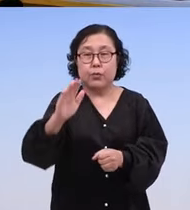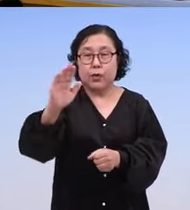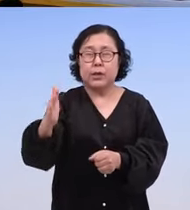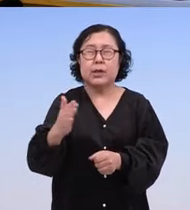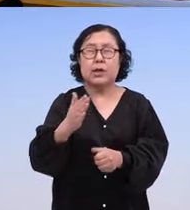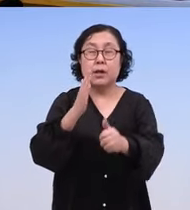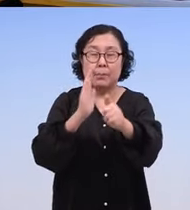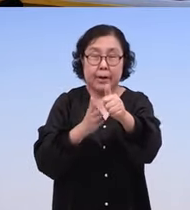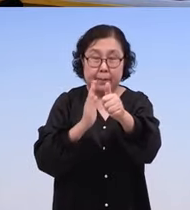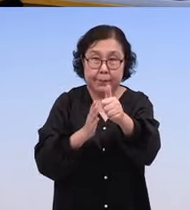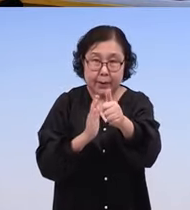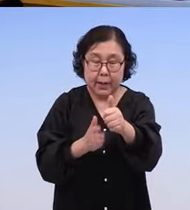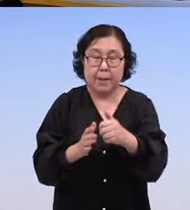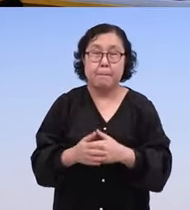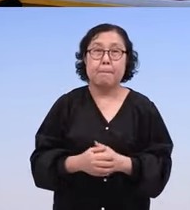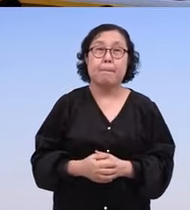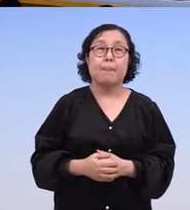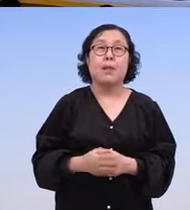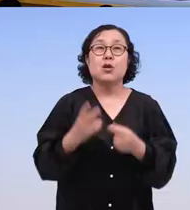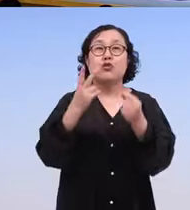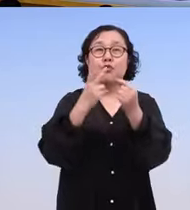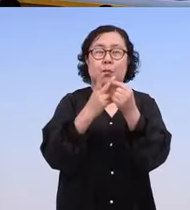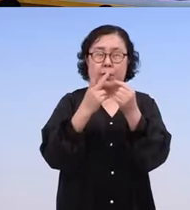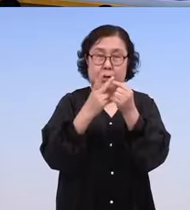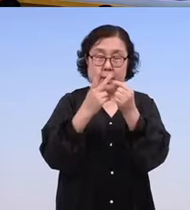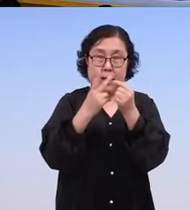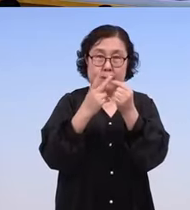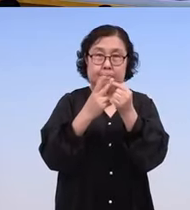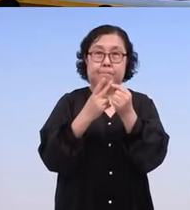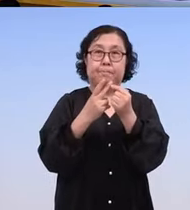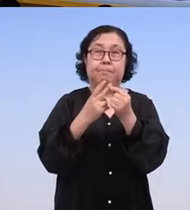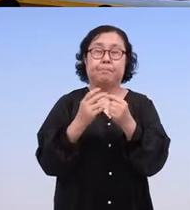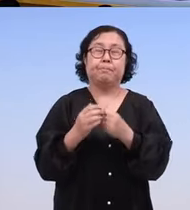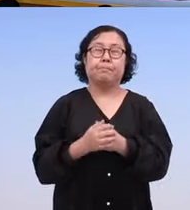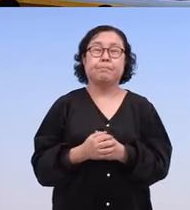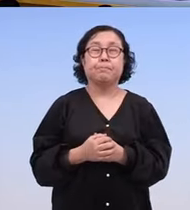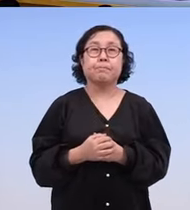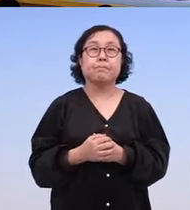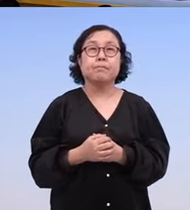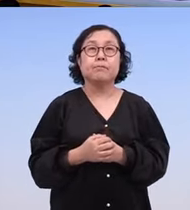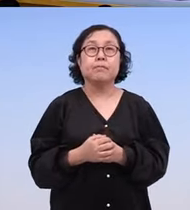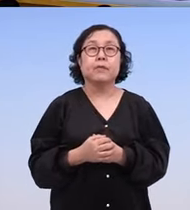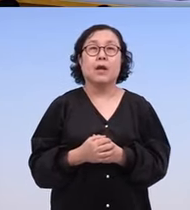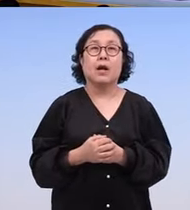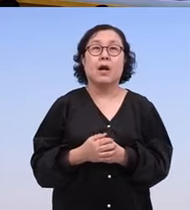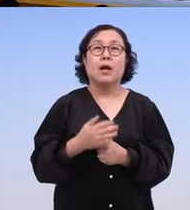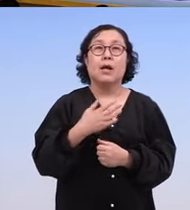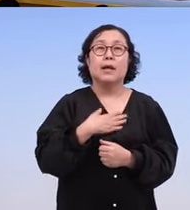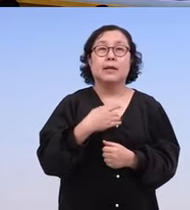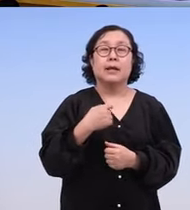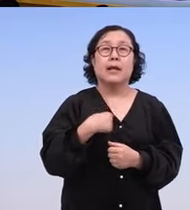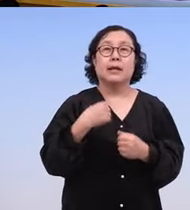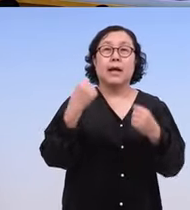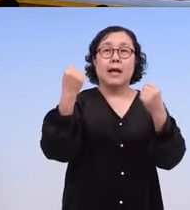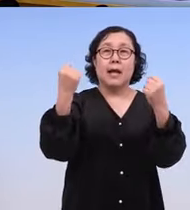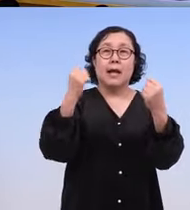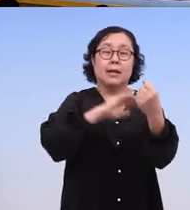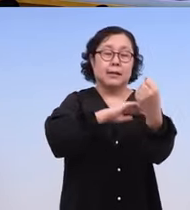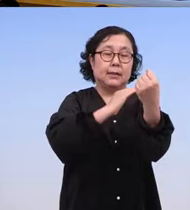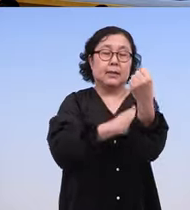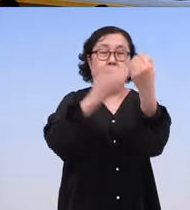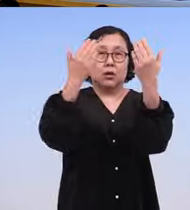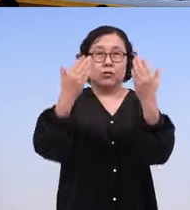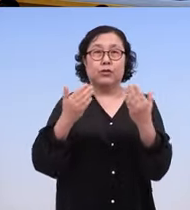두 번째로요, 이 건강한 신앙생활을 위해서 회복해야 될 게 하나 더 있는데 그게 뭐냐? 내게 능력 주시는